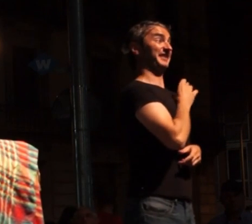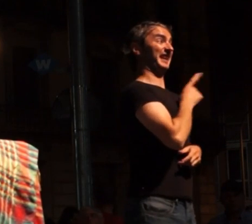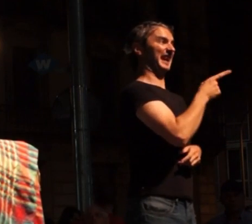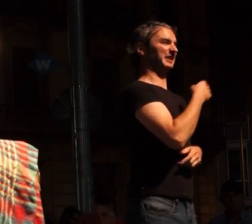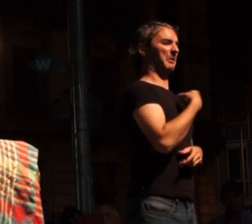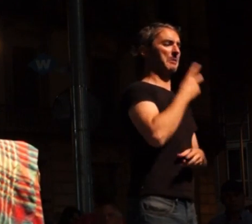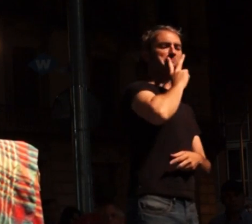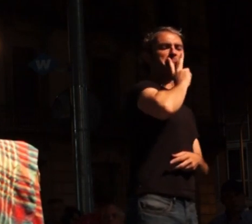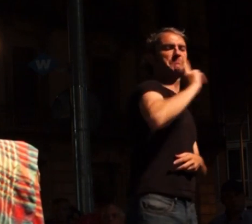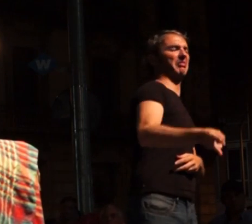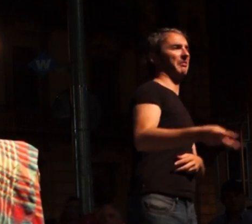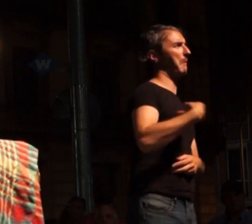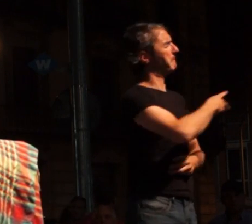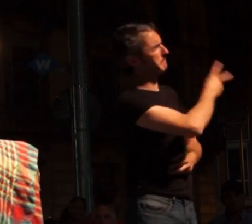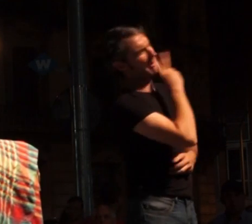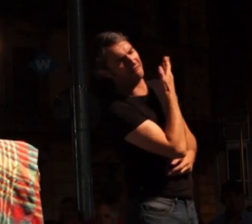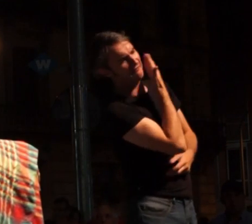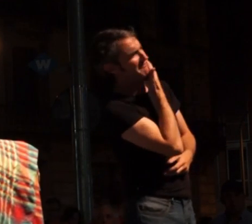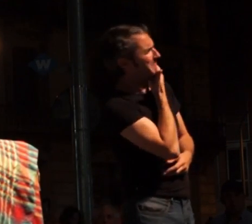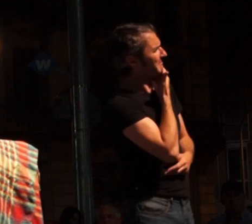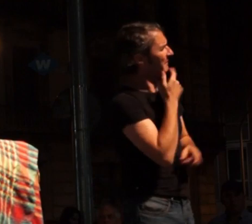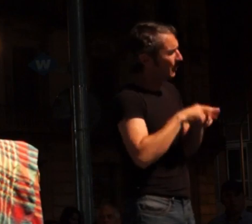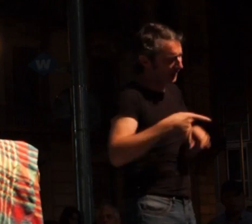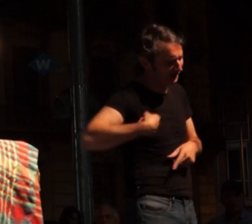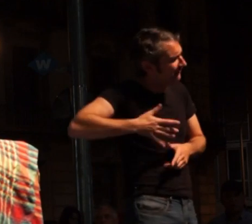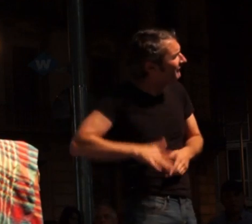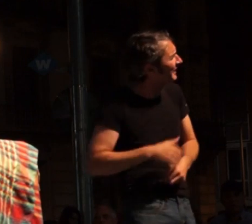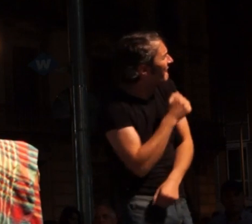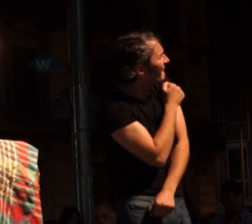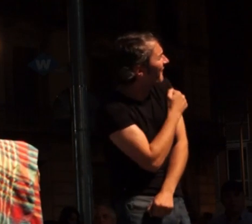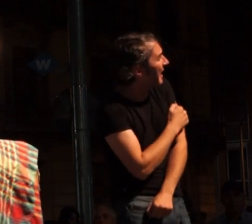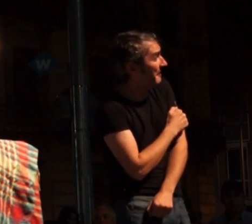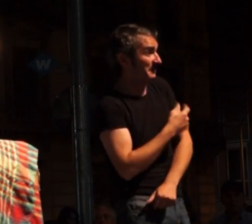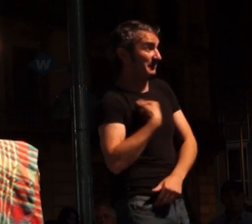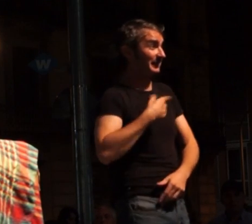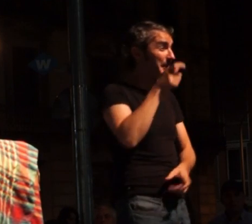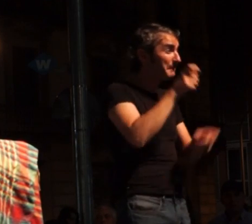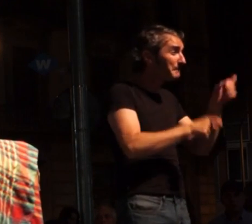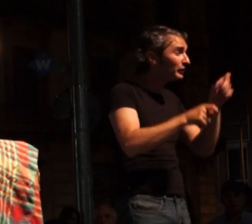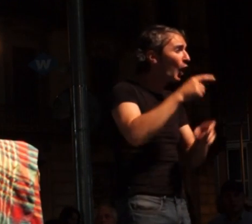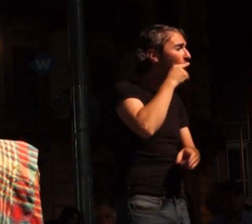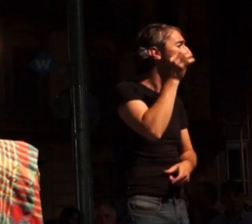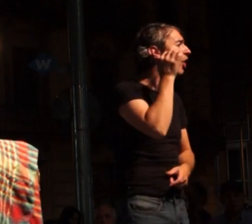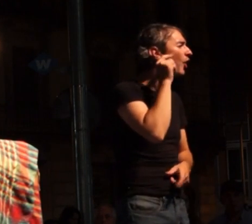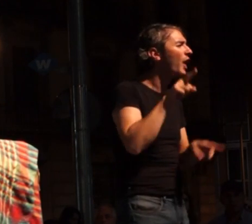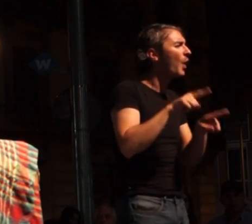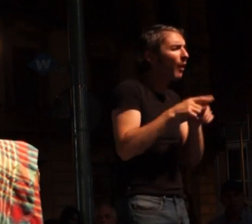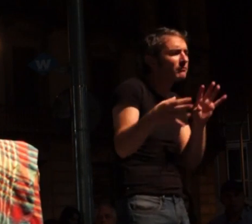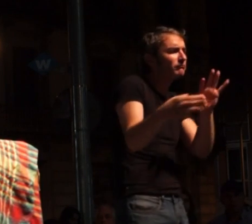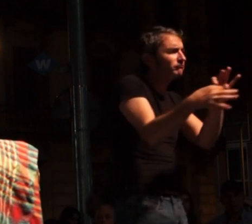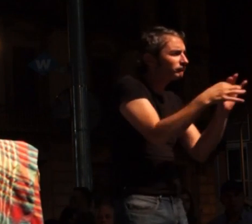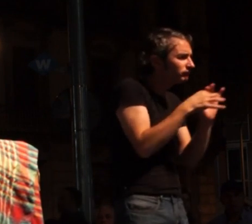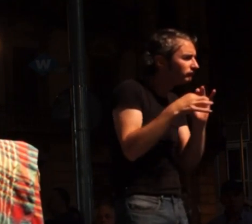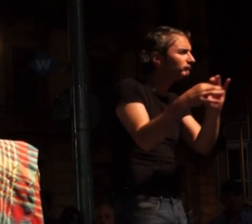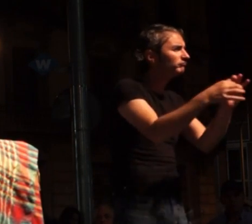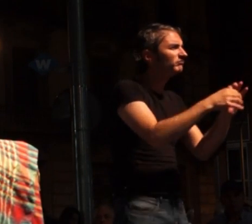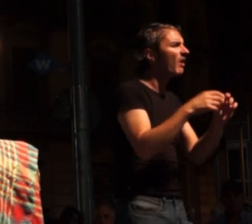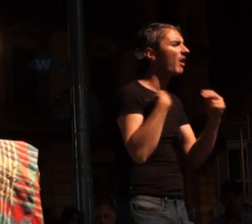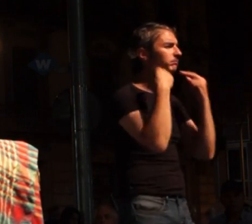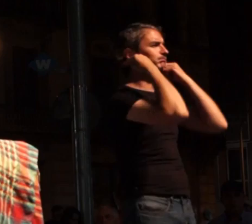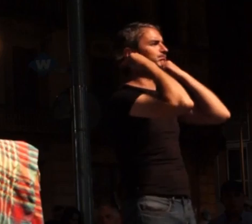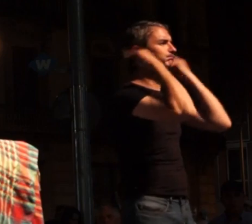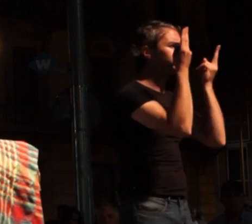a la cara i els seus fills tenien fam. Els d'aquells homes i dones que van juntar les mans i van plantar